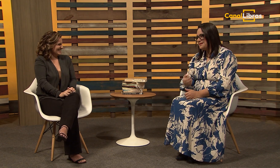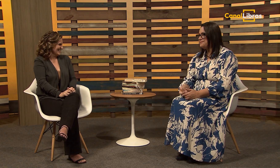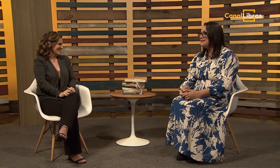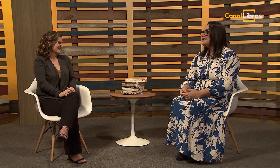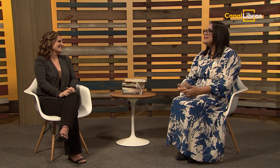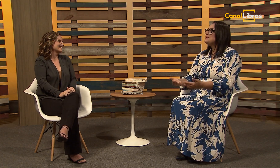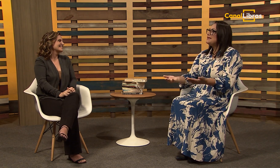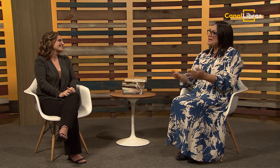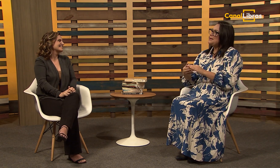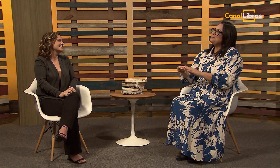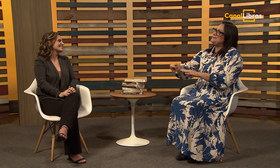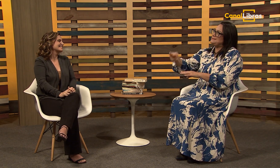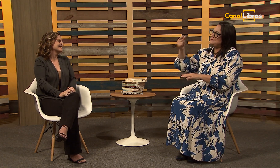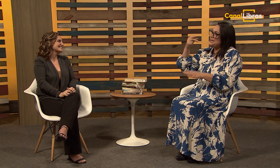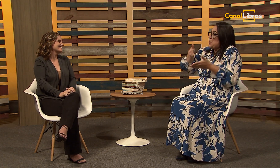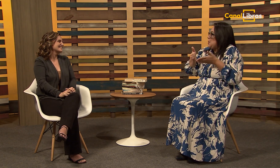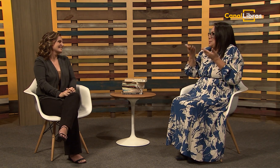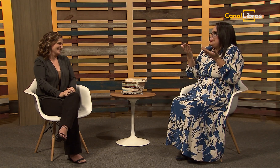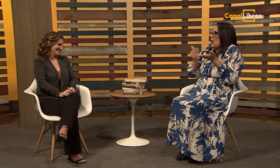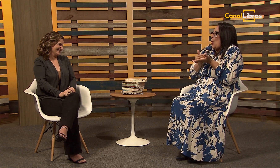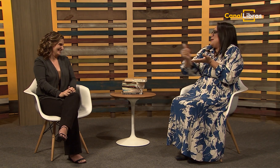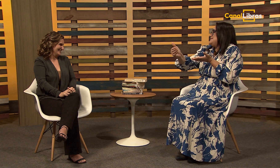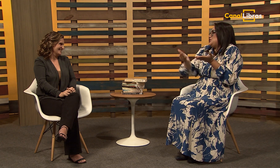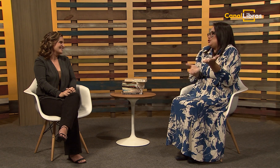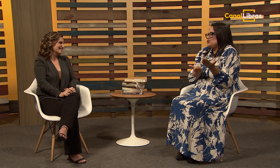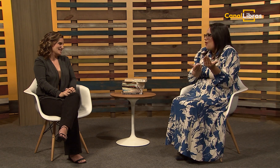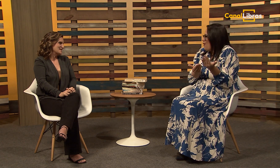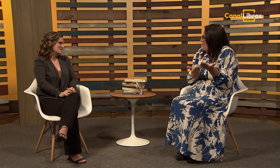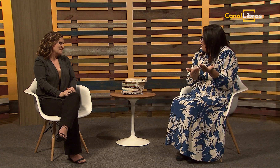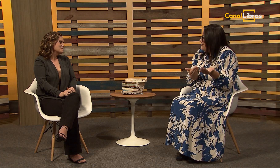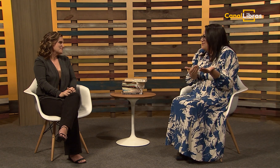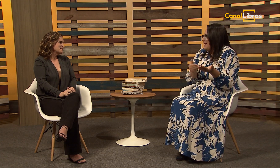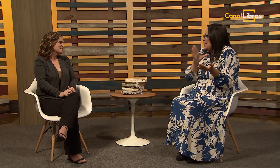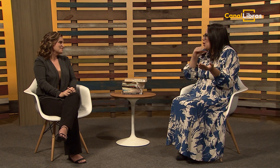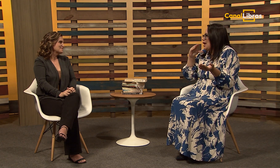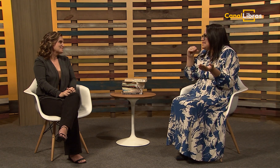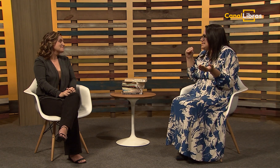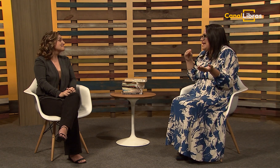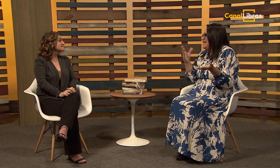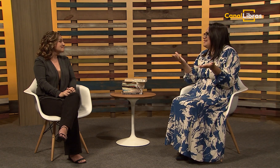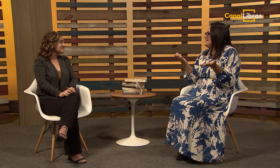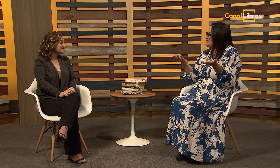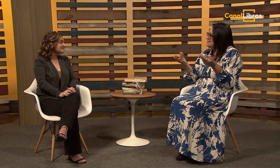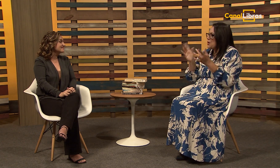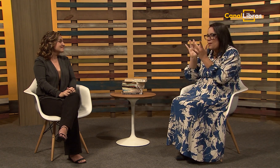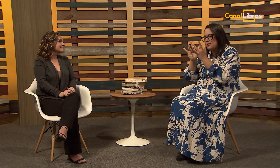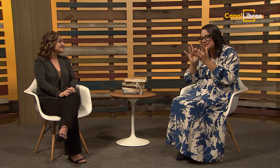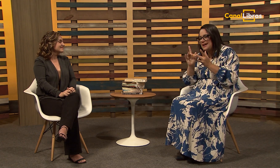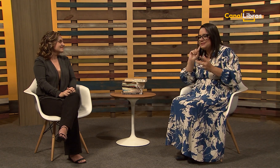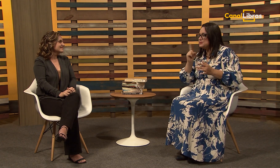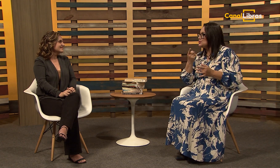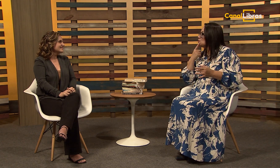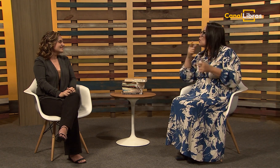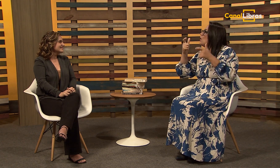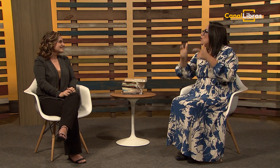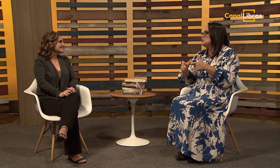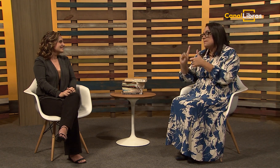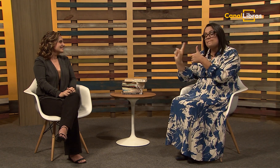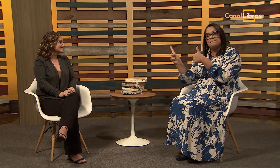Realmente eu amo meu ofício como tradutora e intérprete. A minha experiência começou ainda na adolescência, através dos primeiros contatos que eu tive com